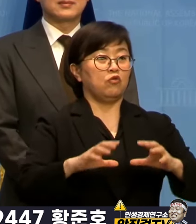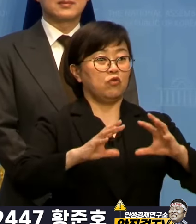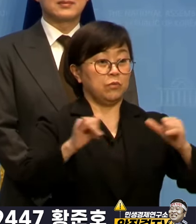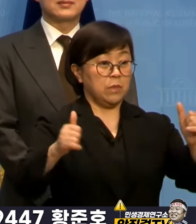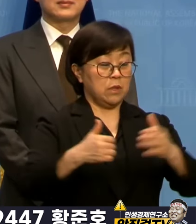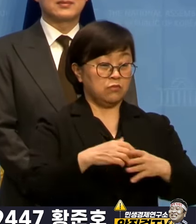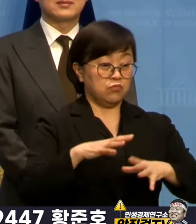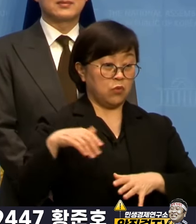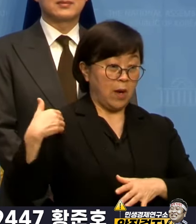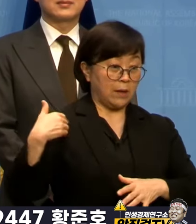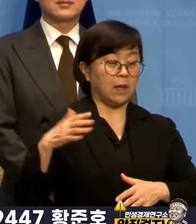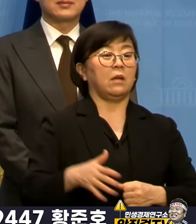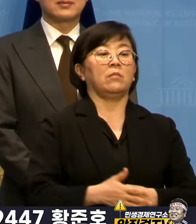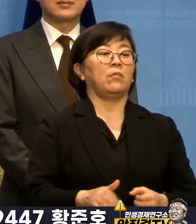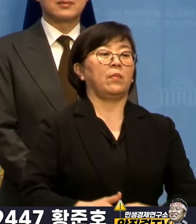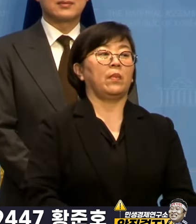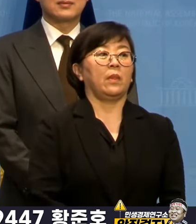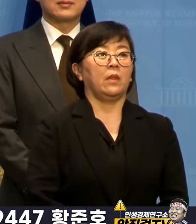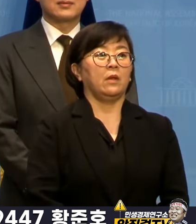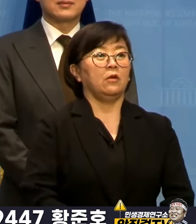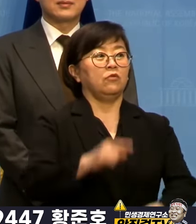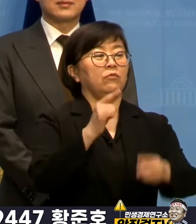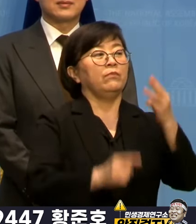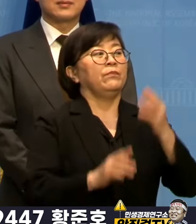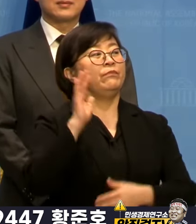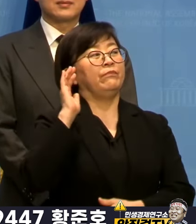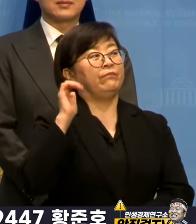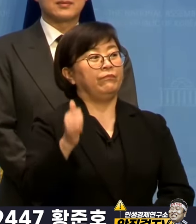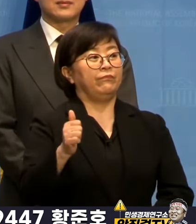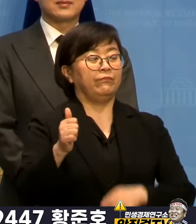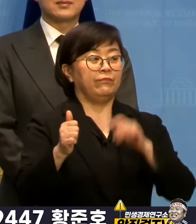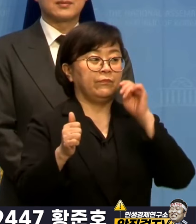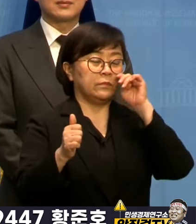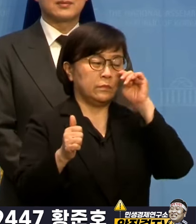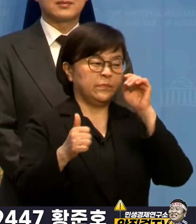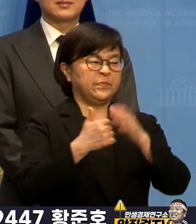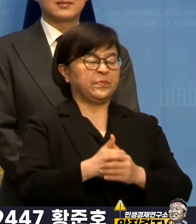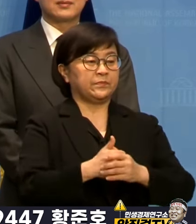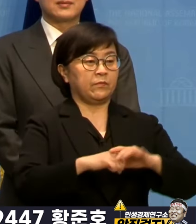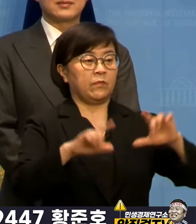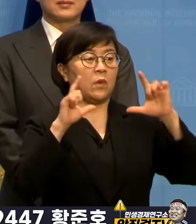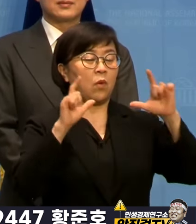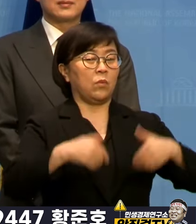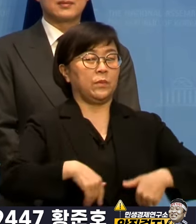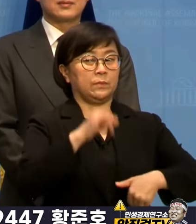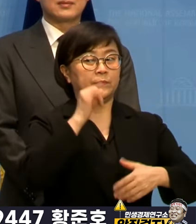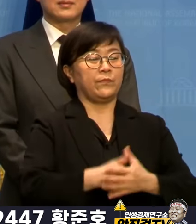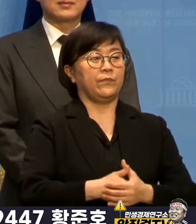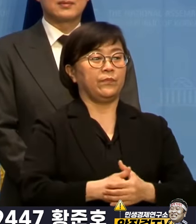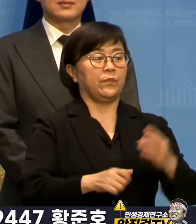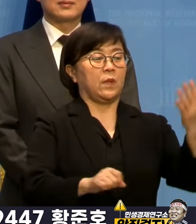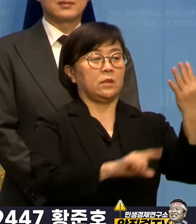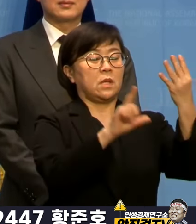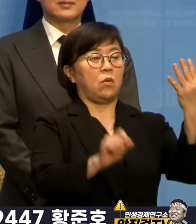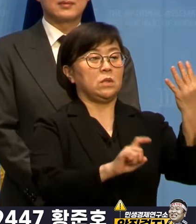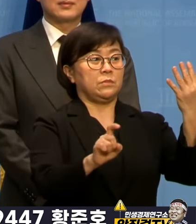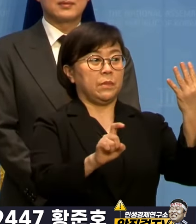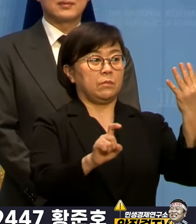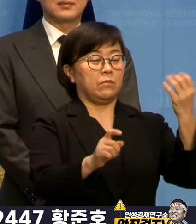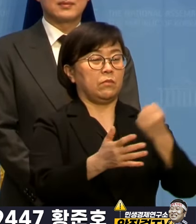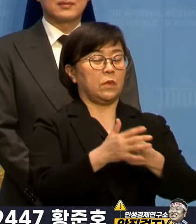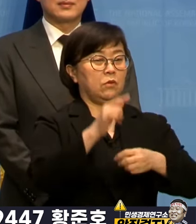무서운 줄 모르는 이 정권에게 윤석열 대통령에게 경종을 울려야 합니다. 4월 12일